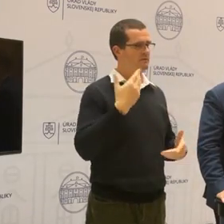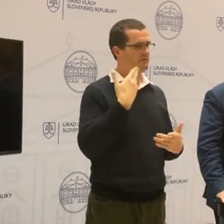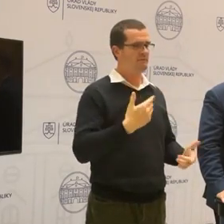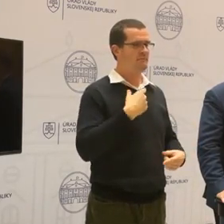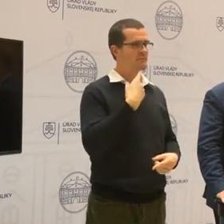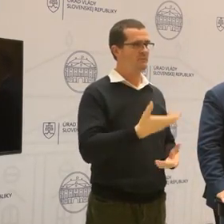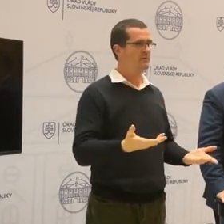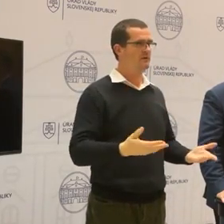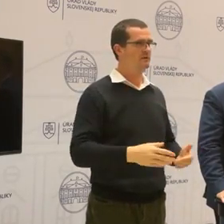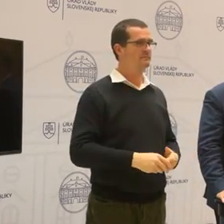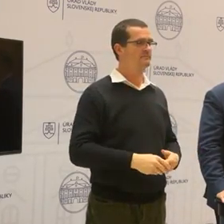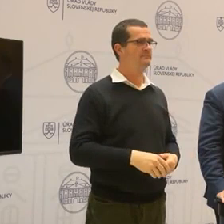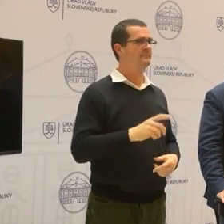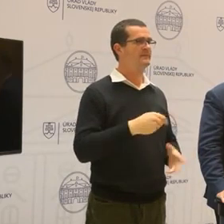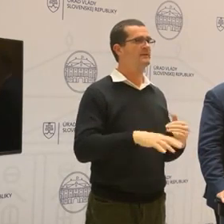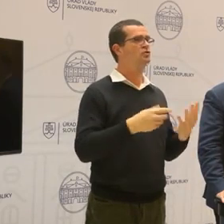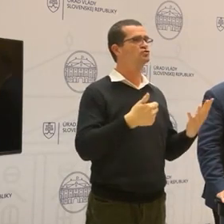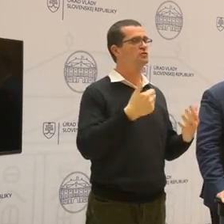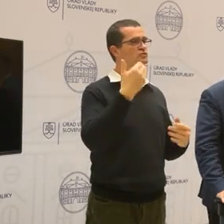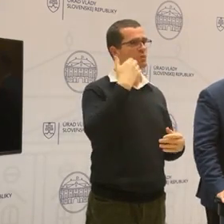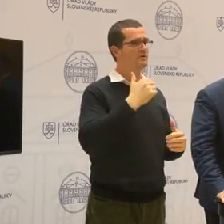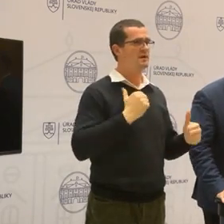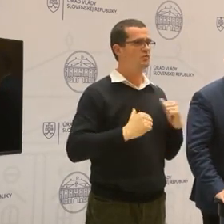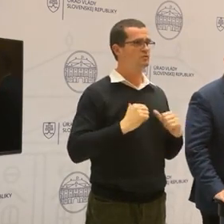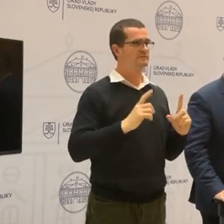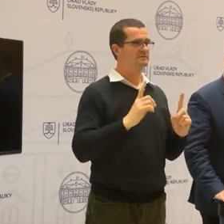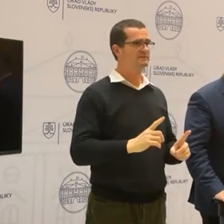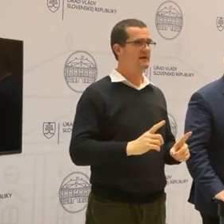to okomentovať, lebo nemám tie informácie.